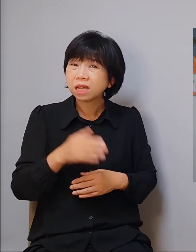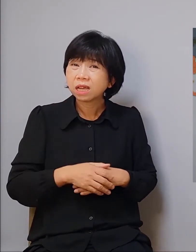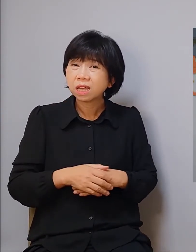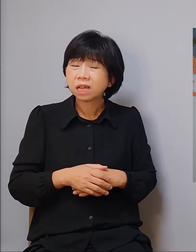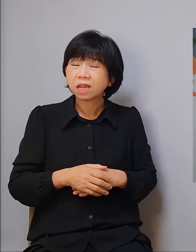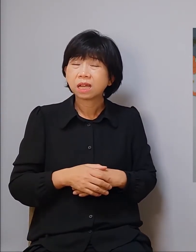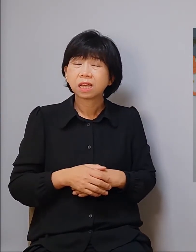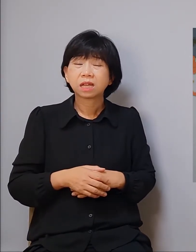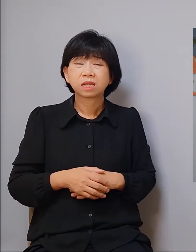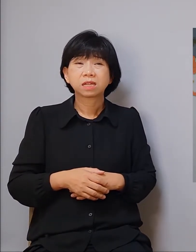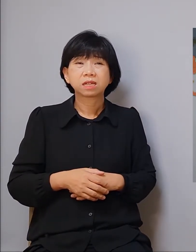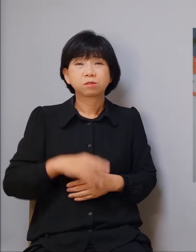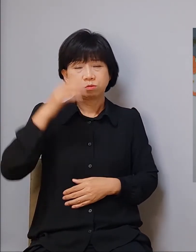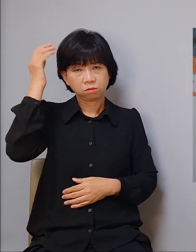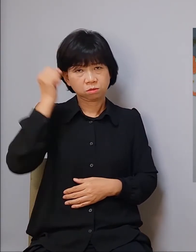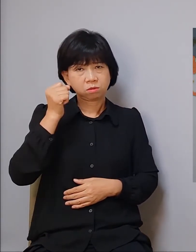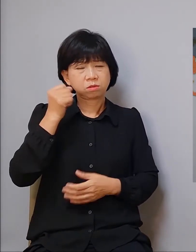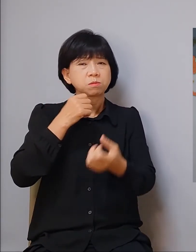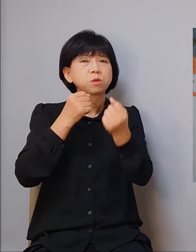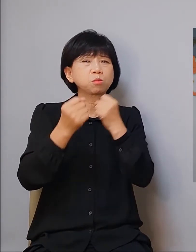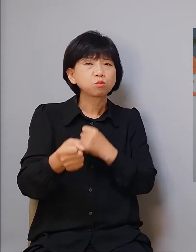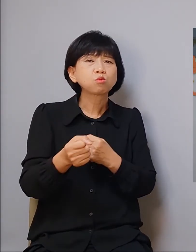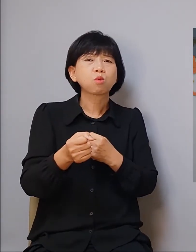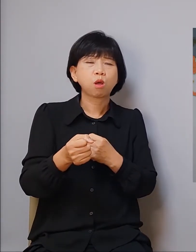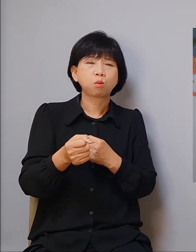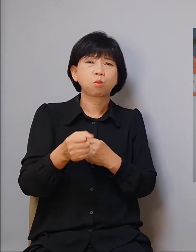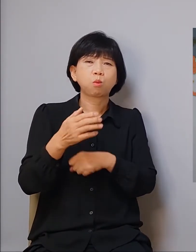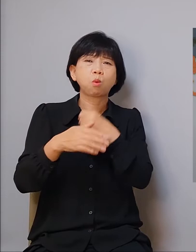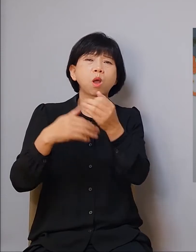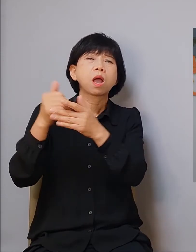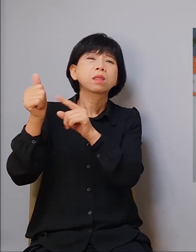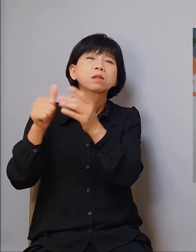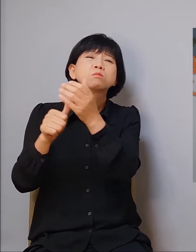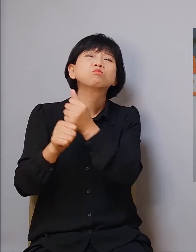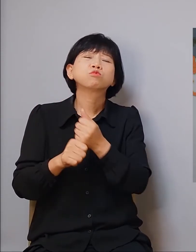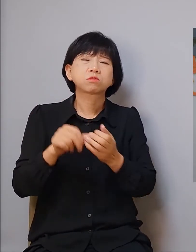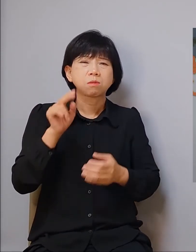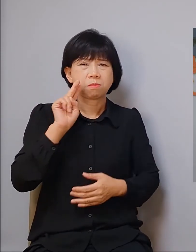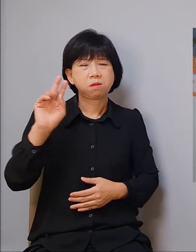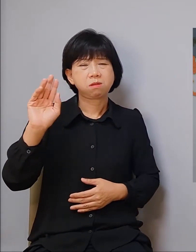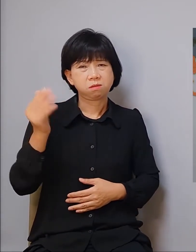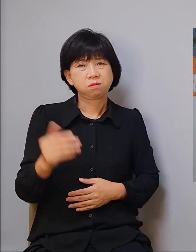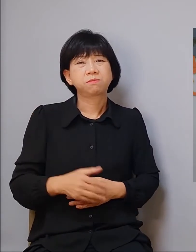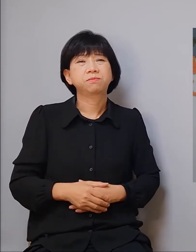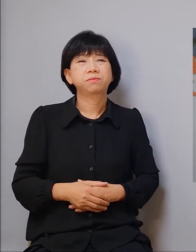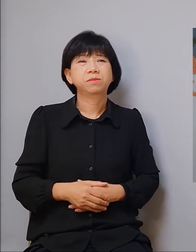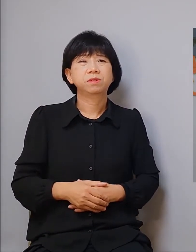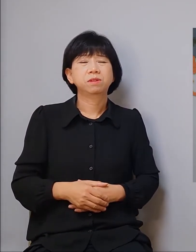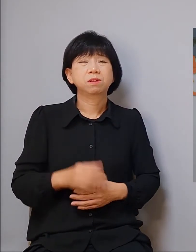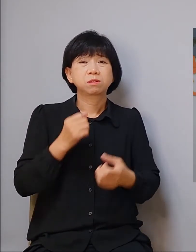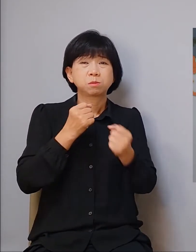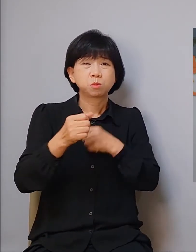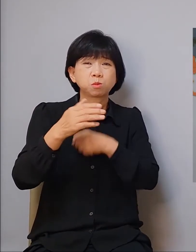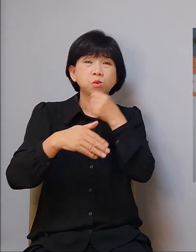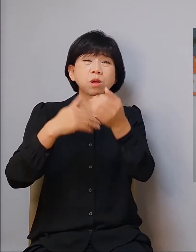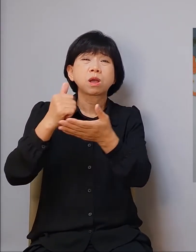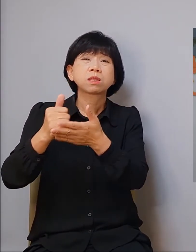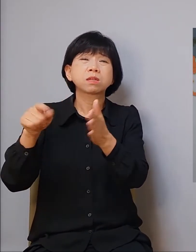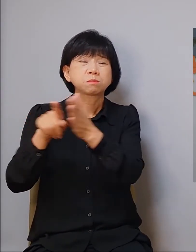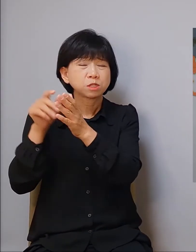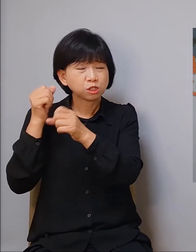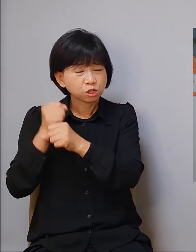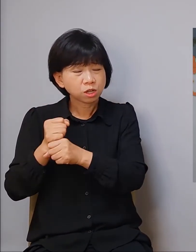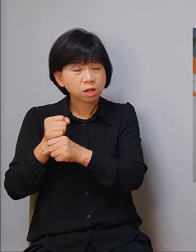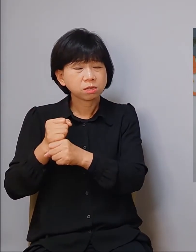없습니다. 하지만 잊지 마십시오. 그럼에도 불구하고 하나님을 붙들어야 될 줄 믿습니다. 그럼에도 불구하고 하나님을